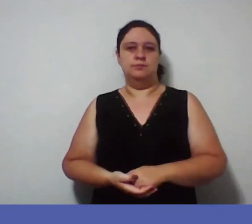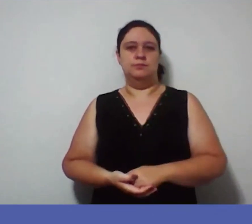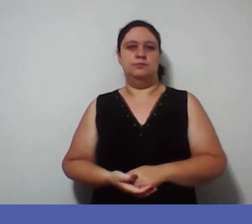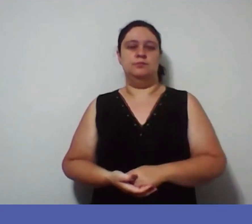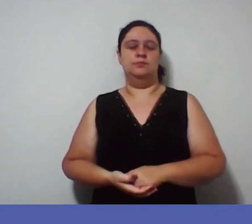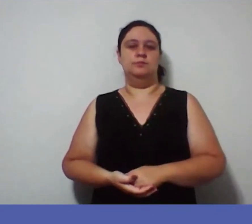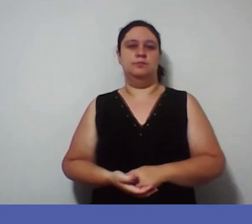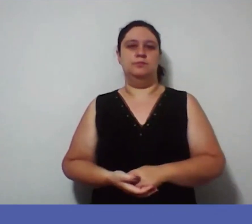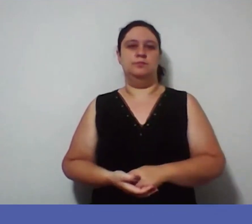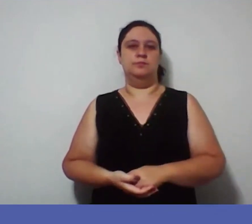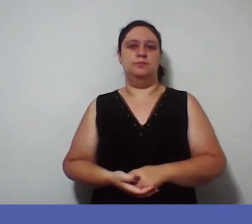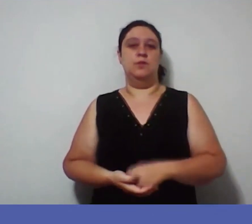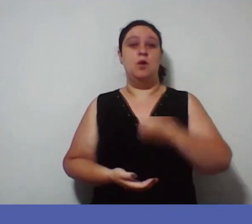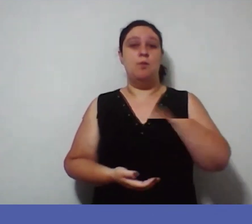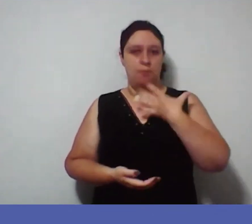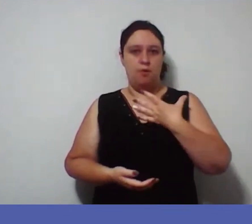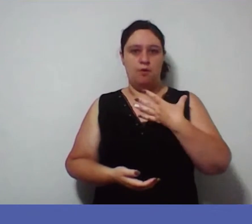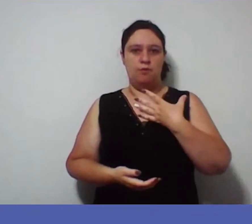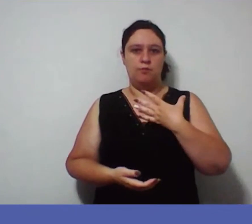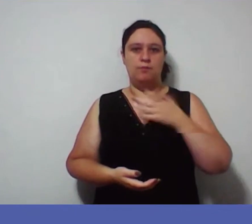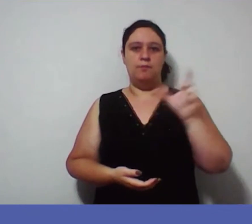em grego, agathos,